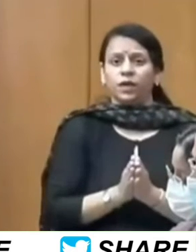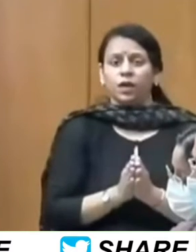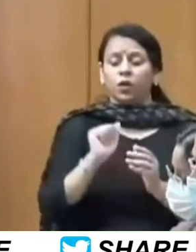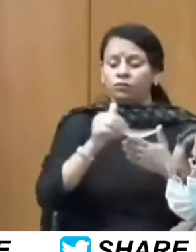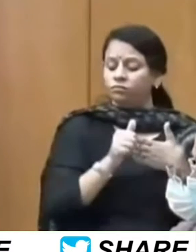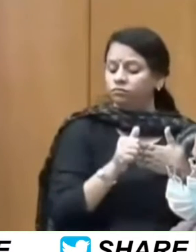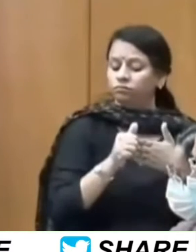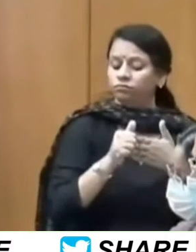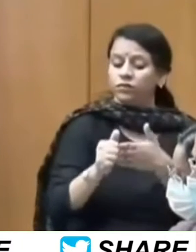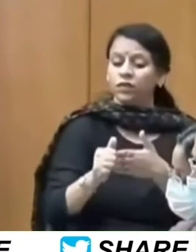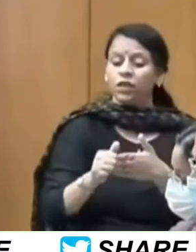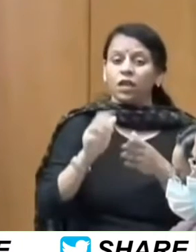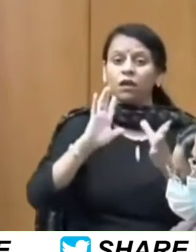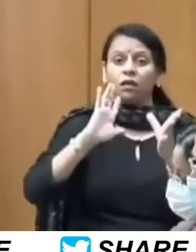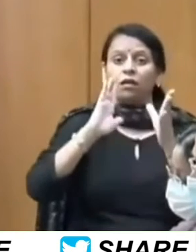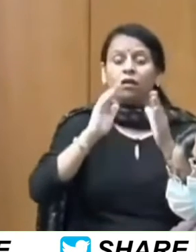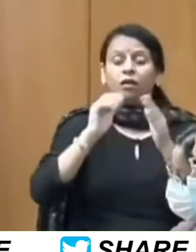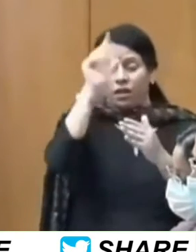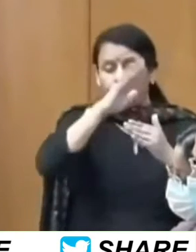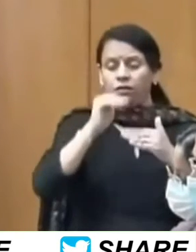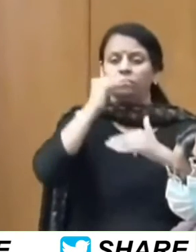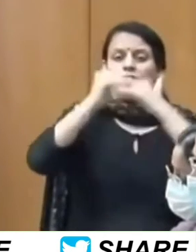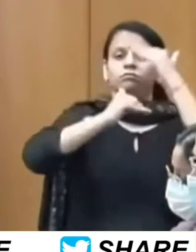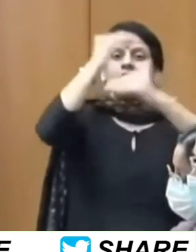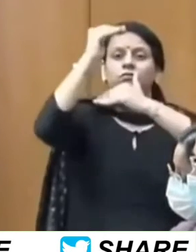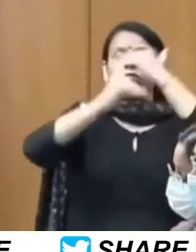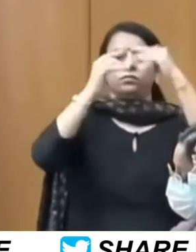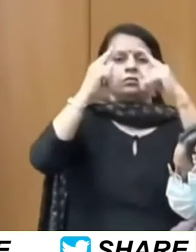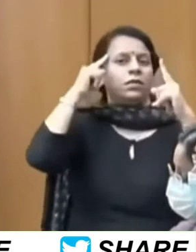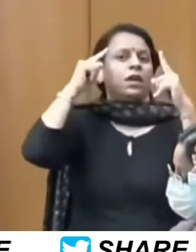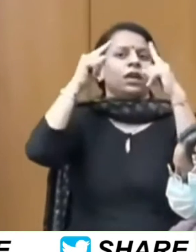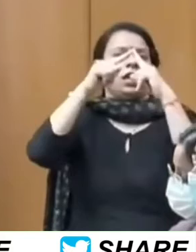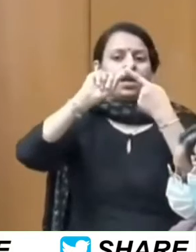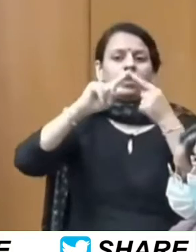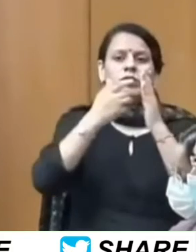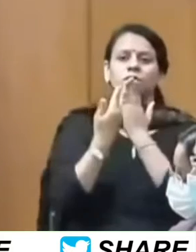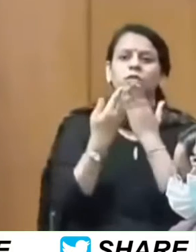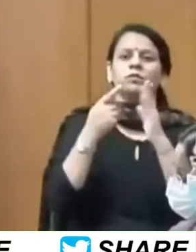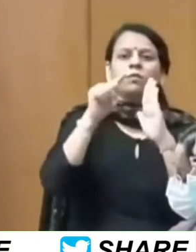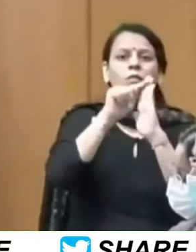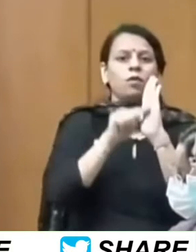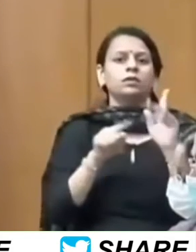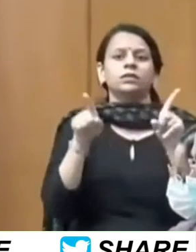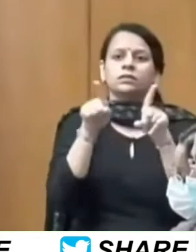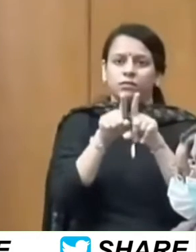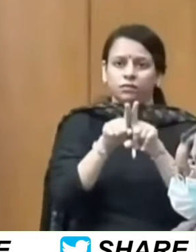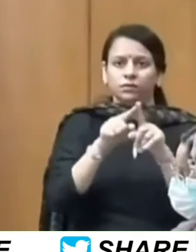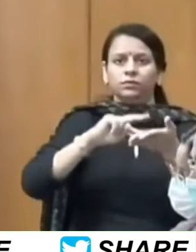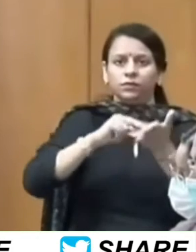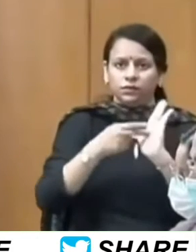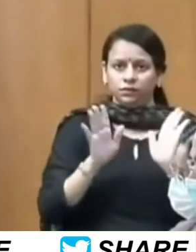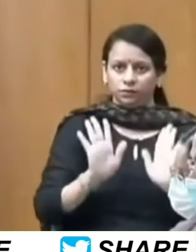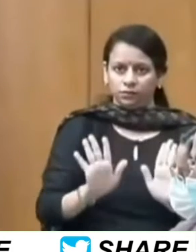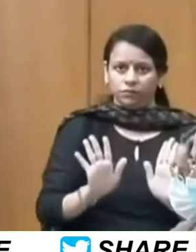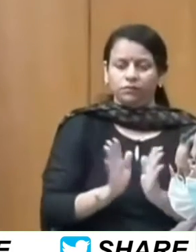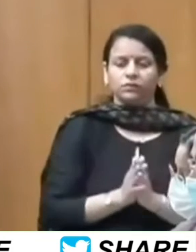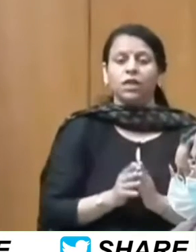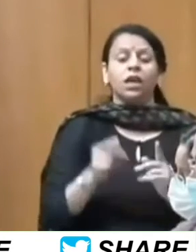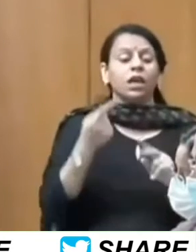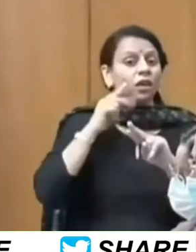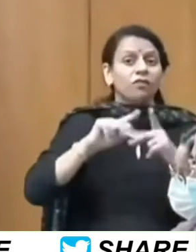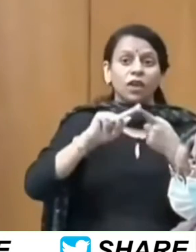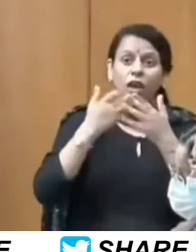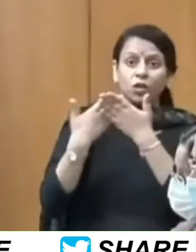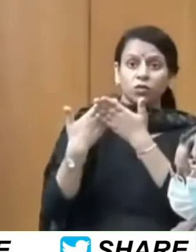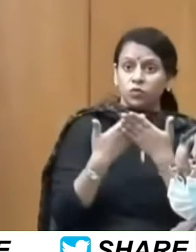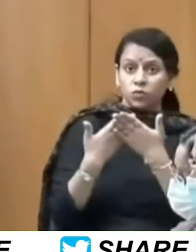नेतृत्व में विश्व कल्याण हो ऐसा एक मसौदा राष्ट्रीय शिक्षा नीति है। और जब हम शिक्षा के बारे